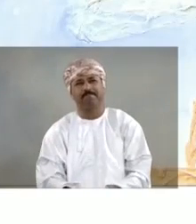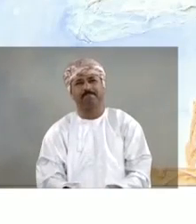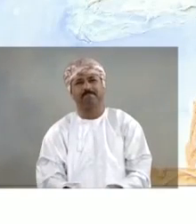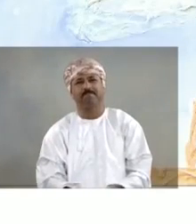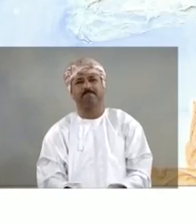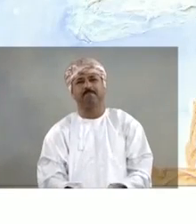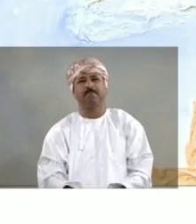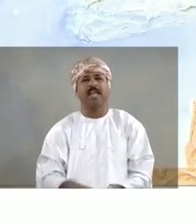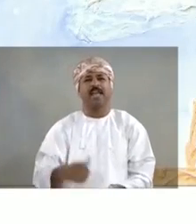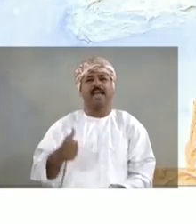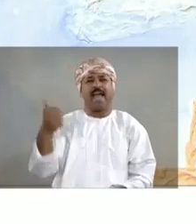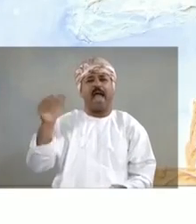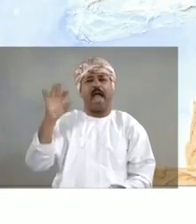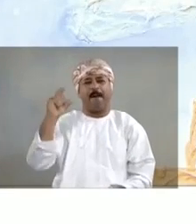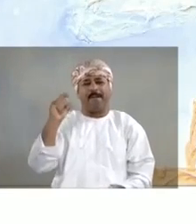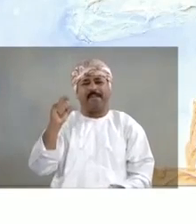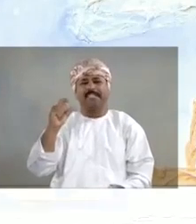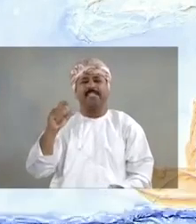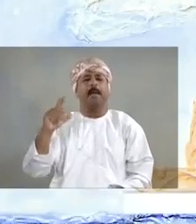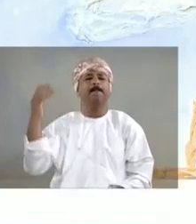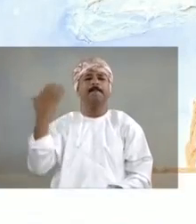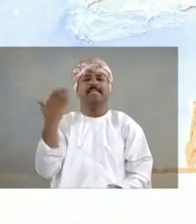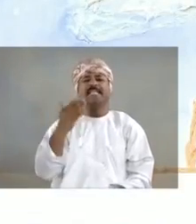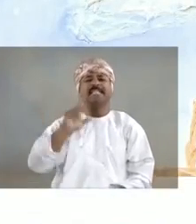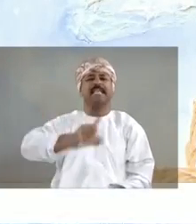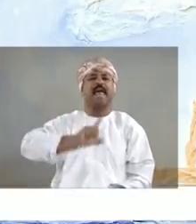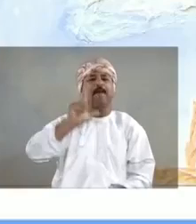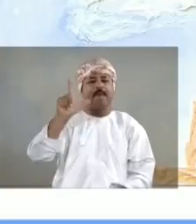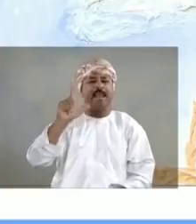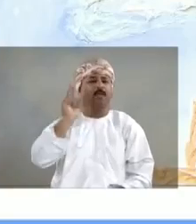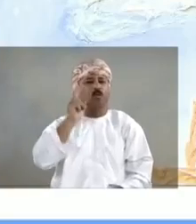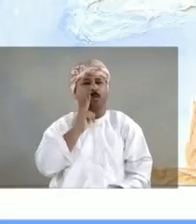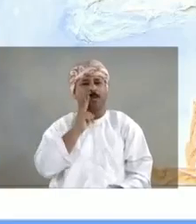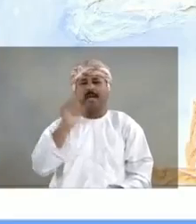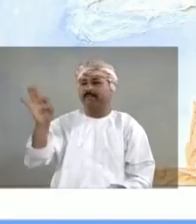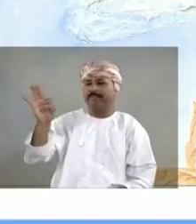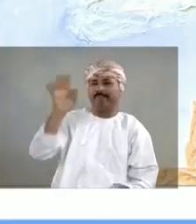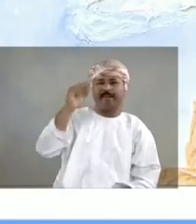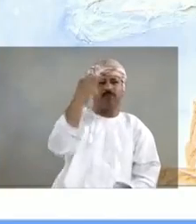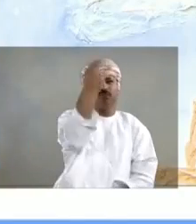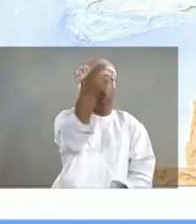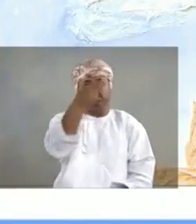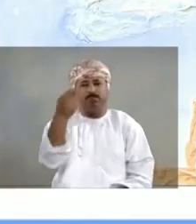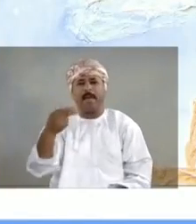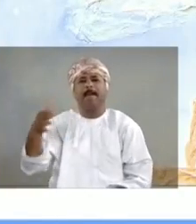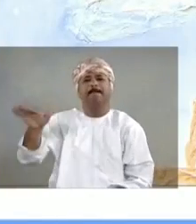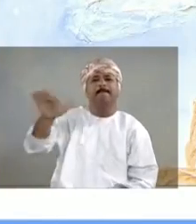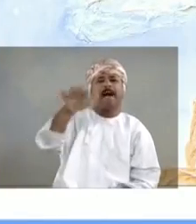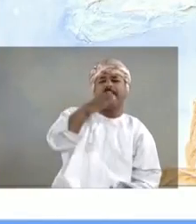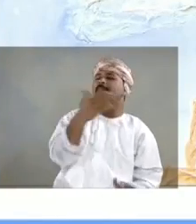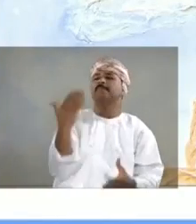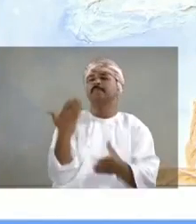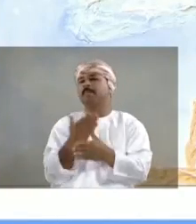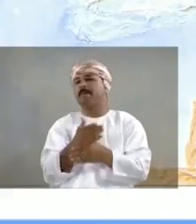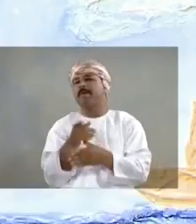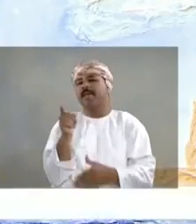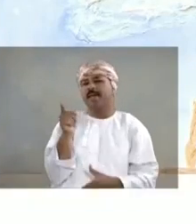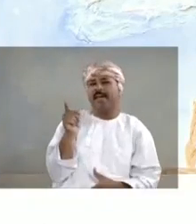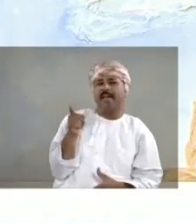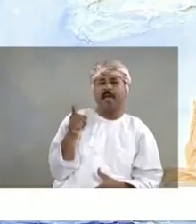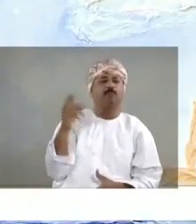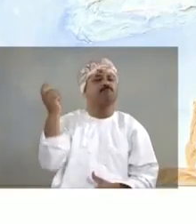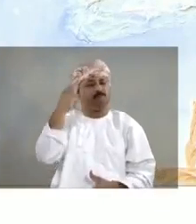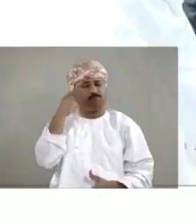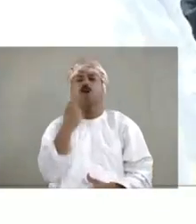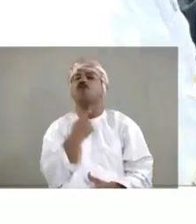معكم أحمد السيابي من مدرسة الأمل للصم. أنا اخترت أرسم لوحة البحر لأنها تعبر عن